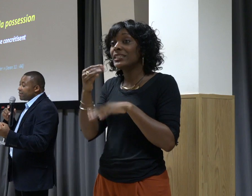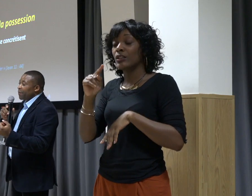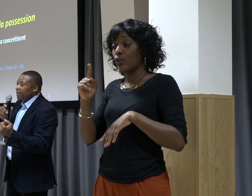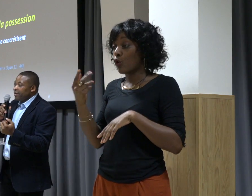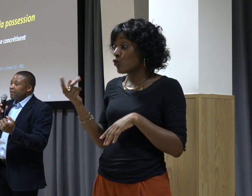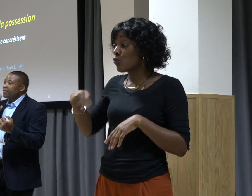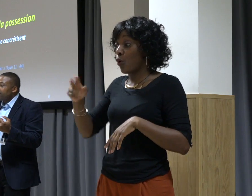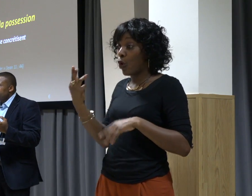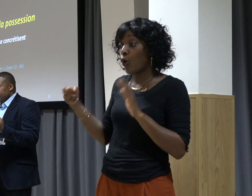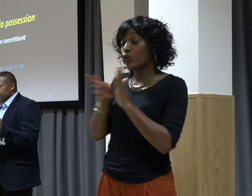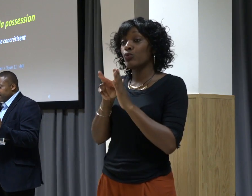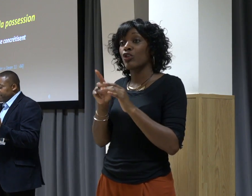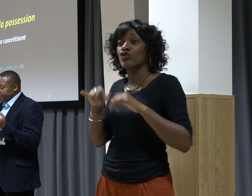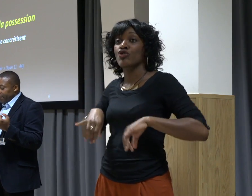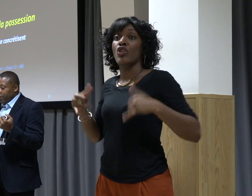énergie